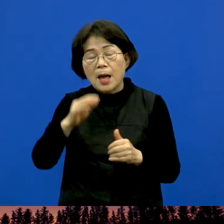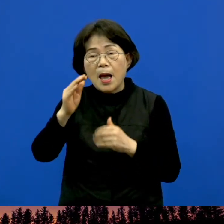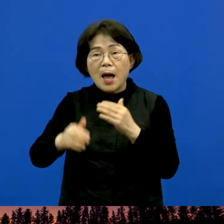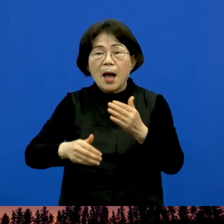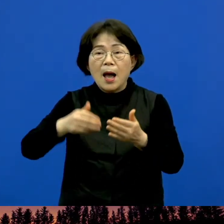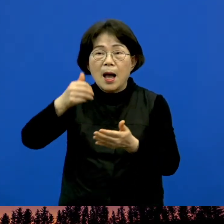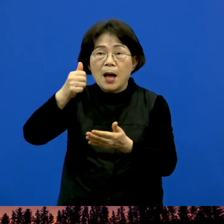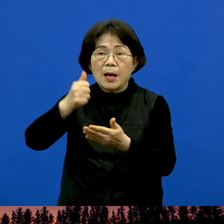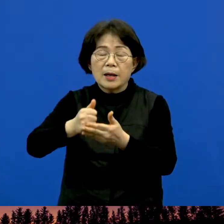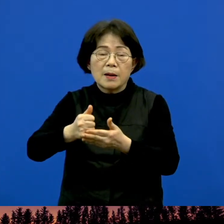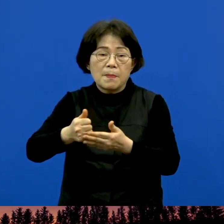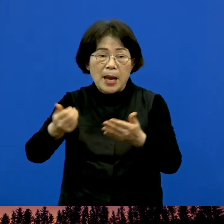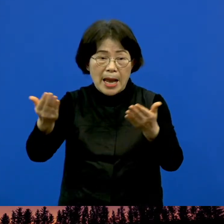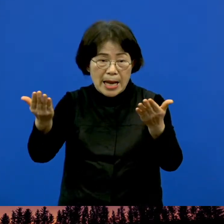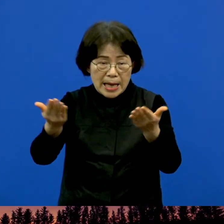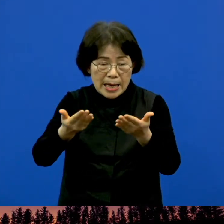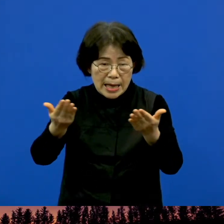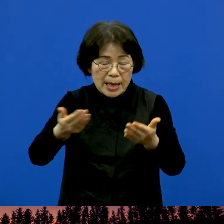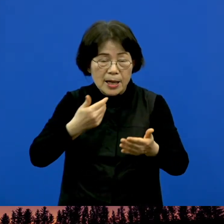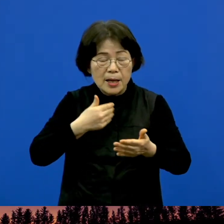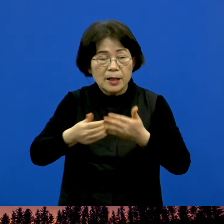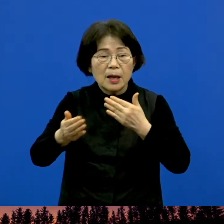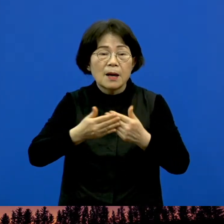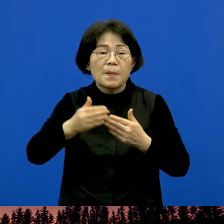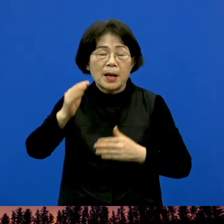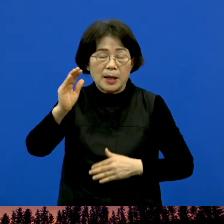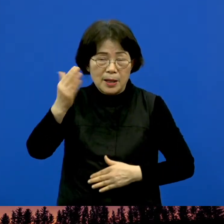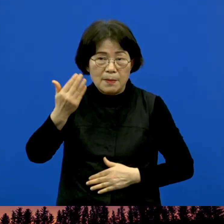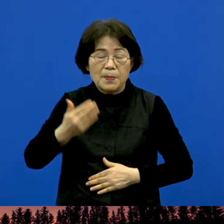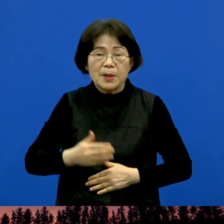하나님의 역사들을 우리가 경험하게 되는 것입니다.